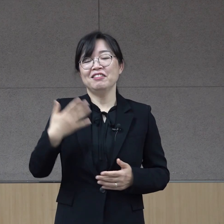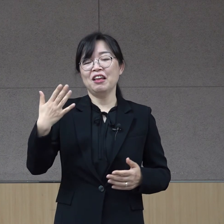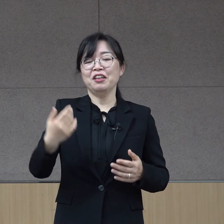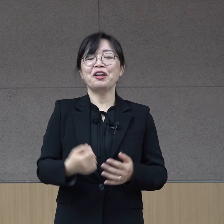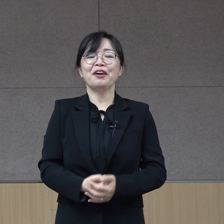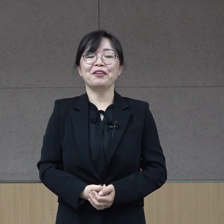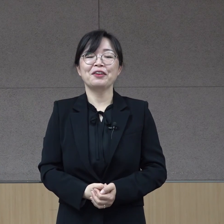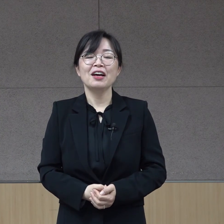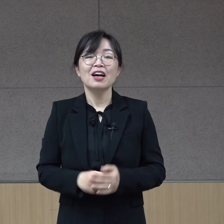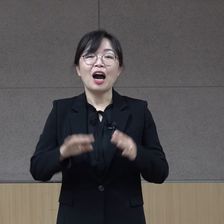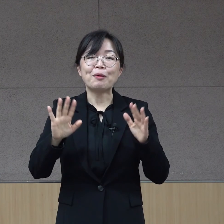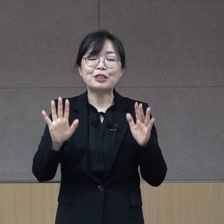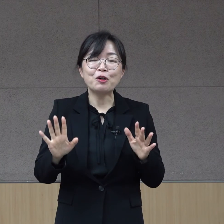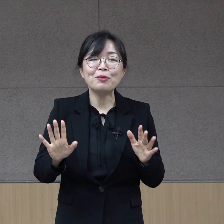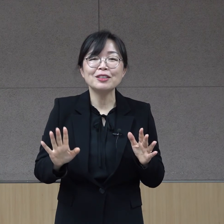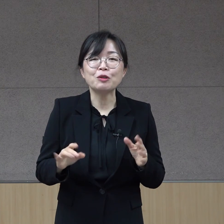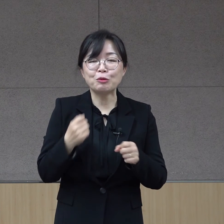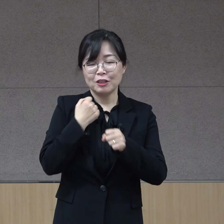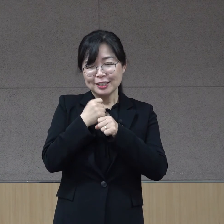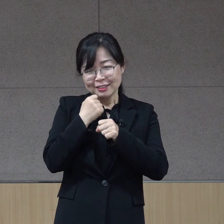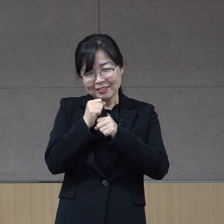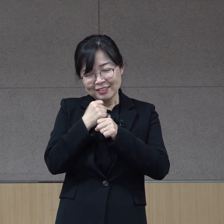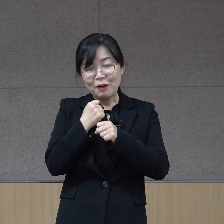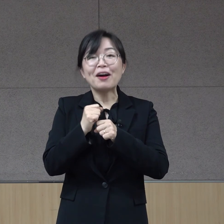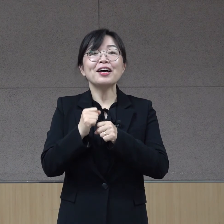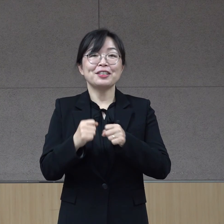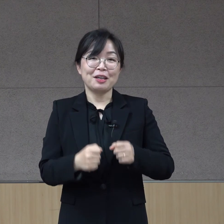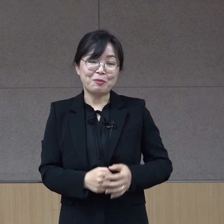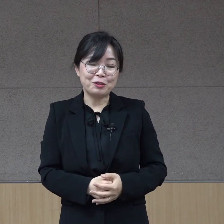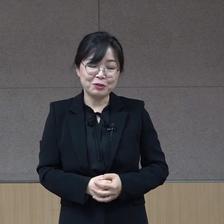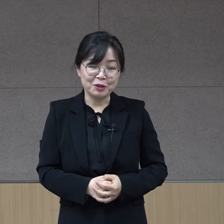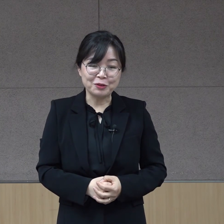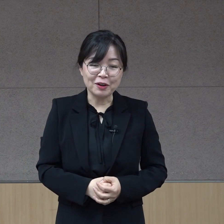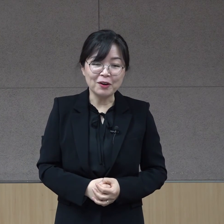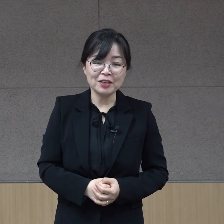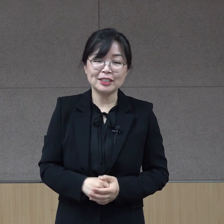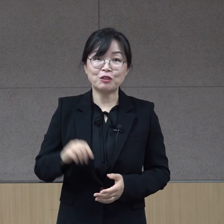네, 이래요. 아마 처음에는 너무 당황하셔서 안 보일 수도 있고요. 이거 자꾸